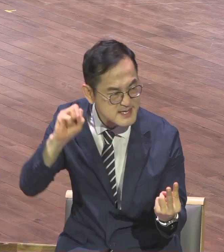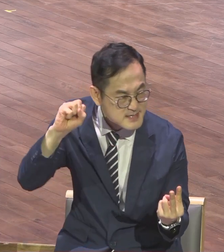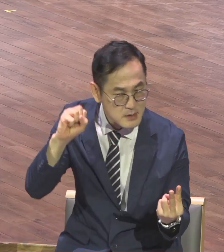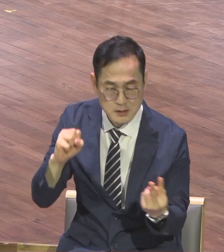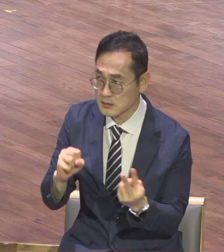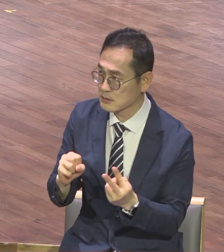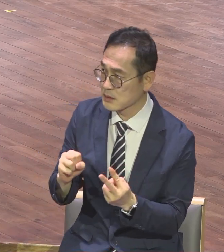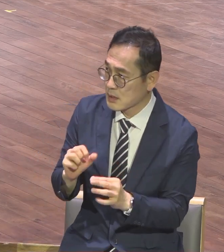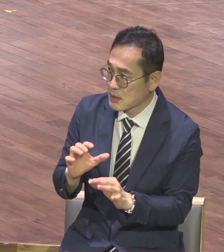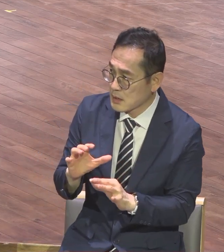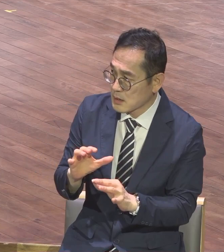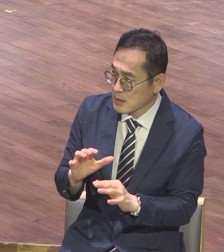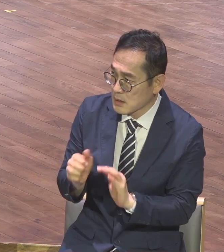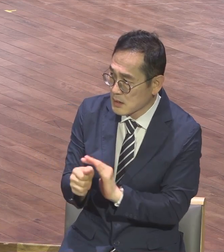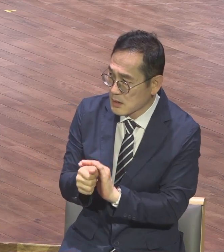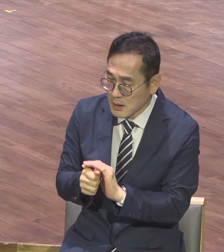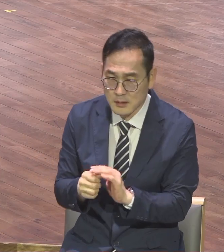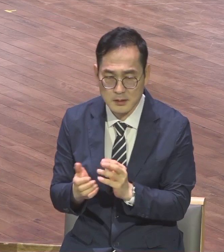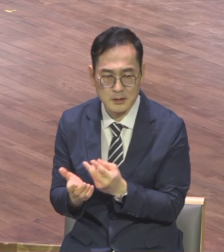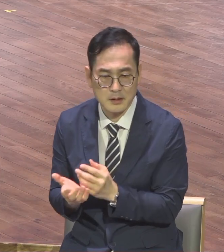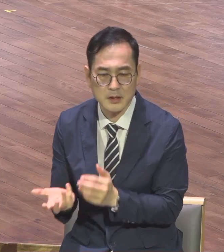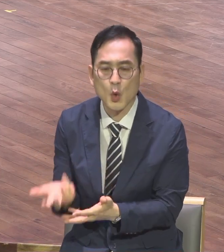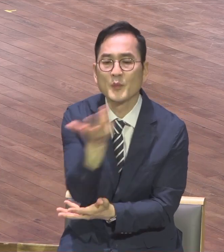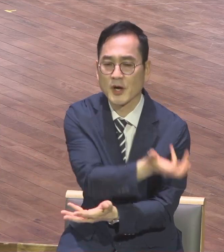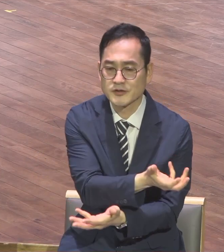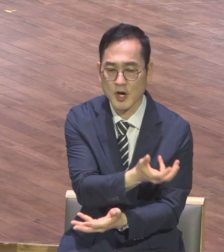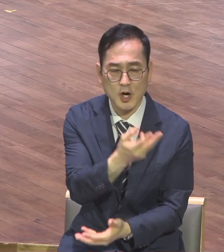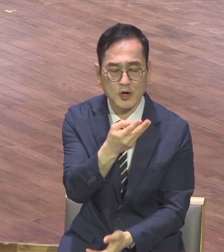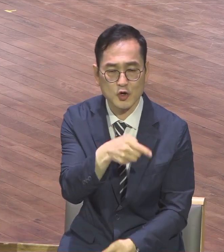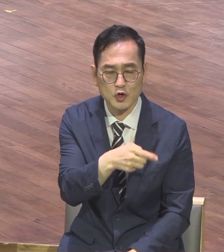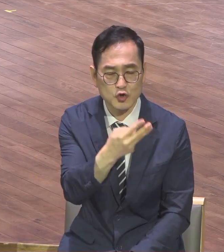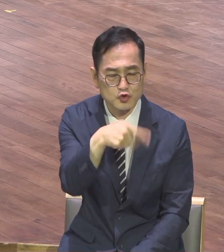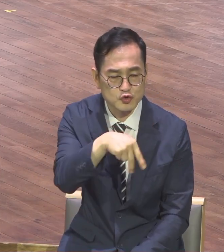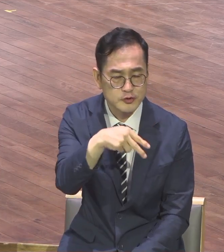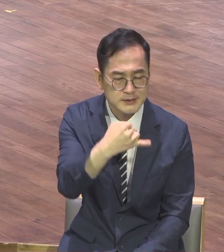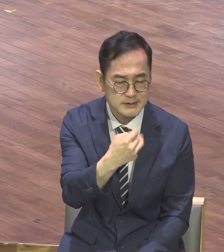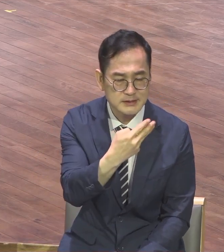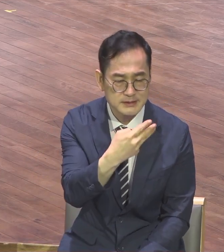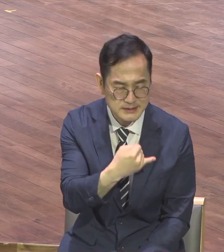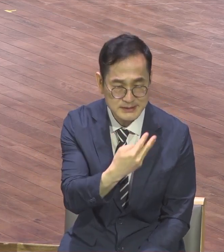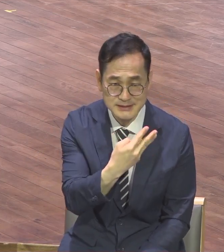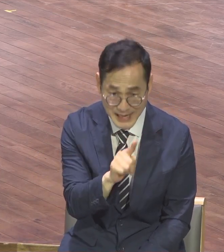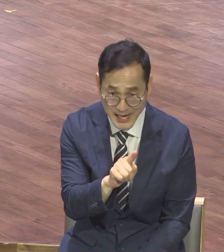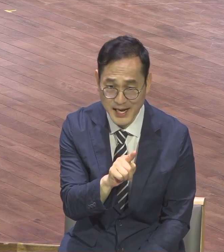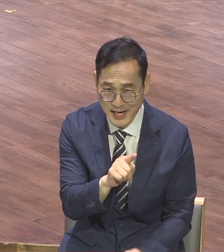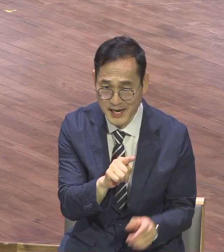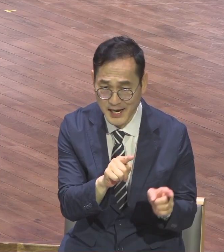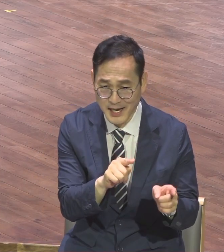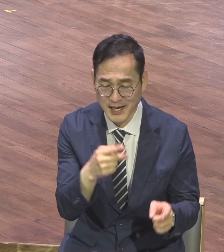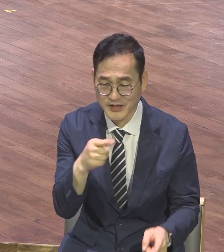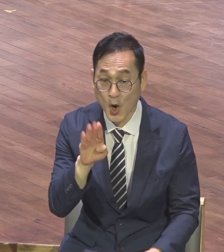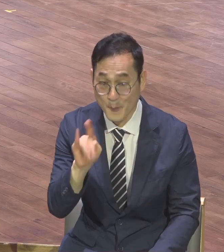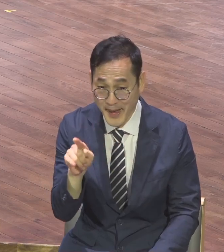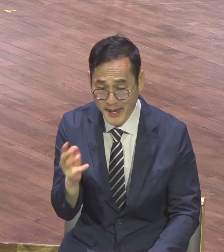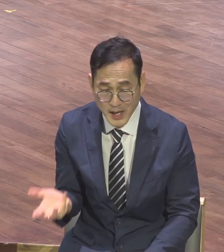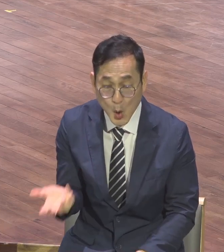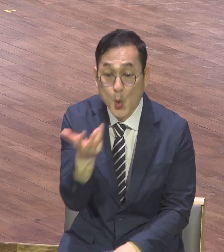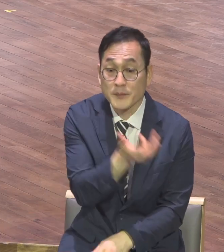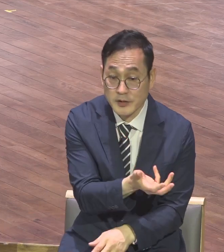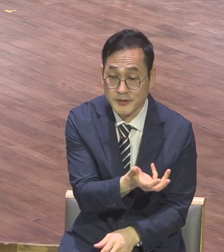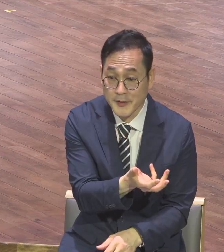더베로 피신합니다. 재밌는 것은요, 이들이 루스드로와 이 더베와 그 근방으로 가서 도망을